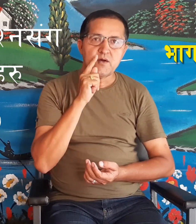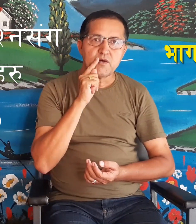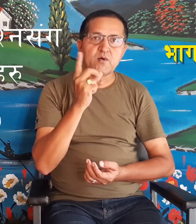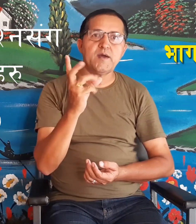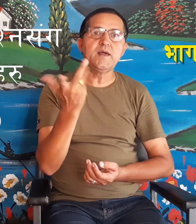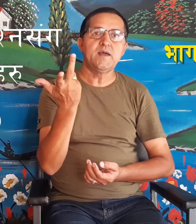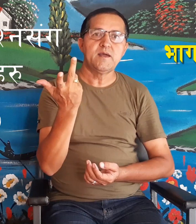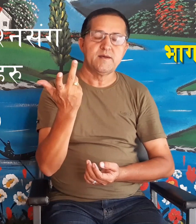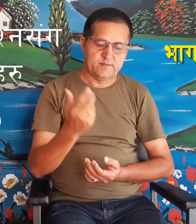कहिले